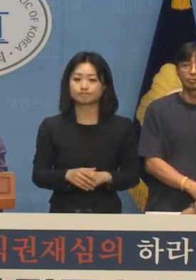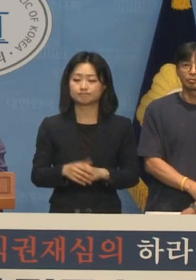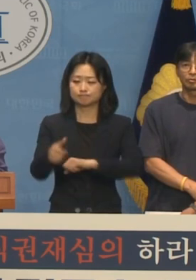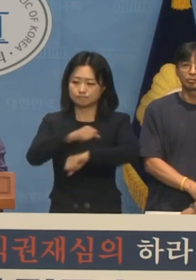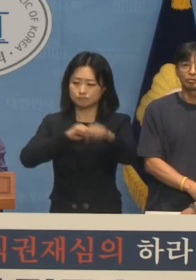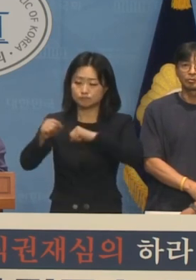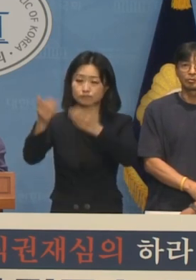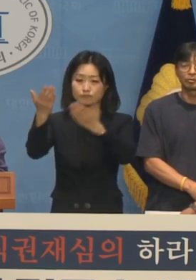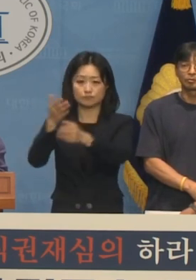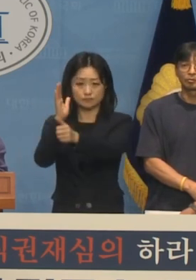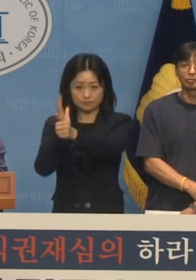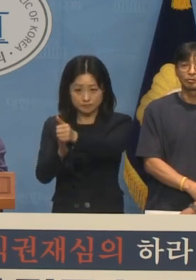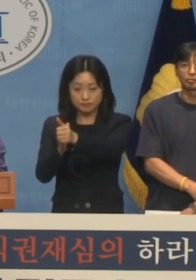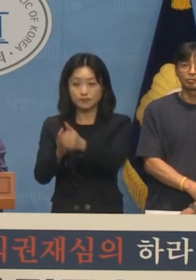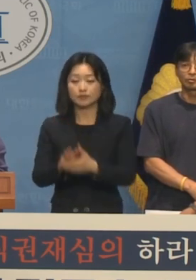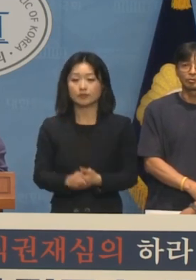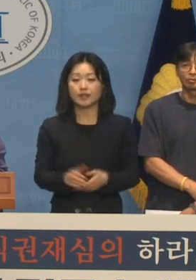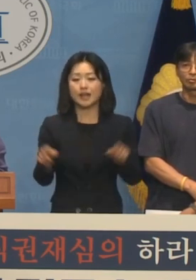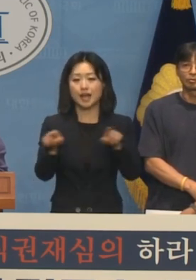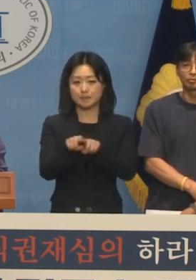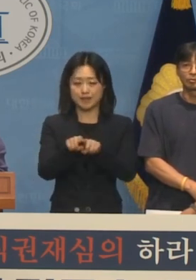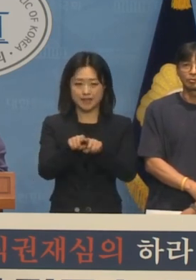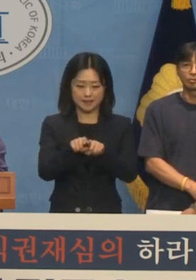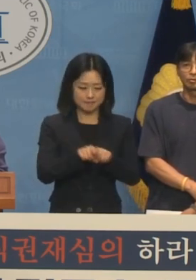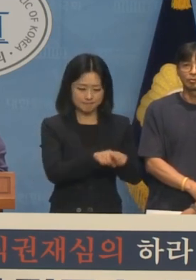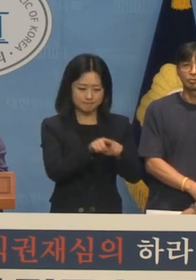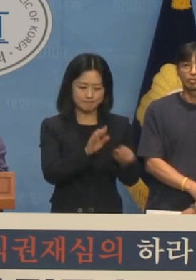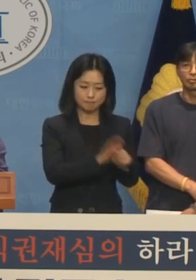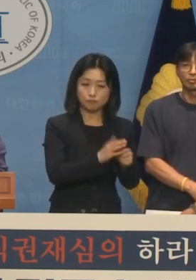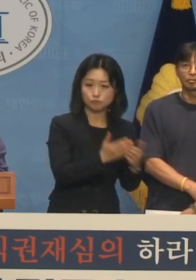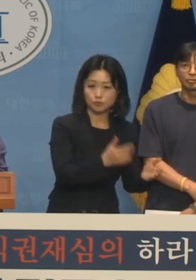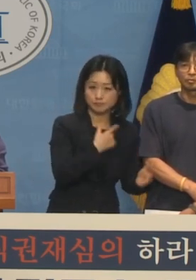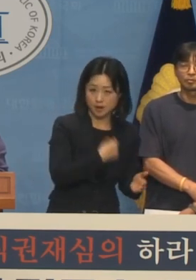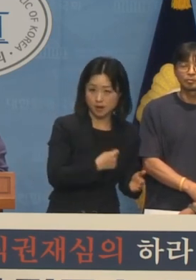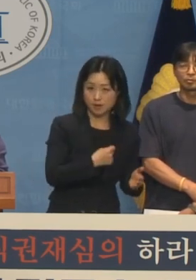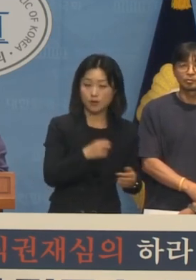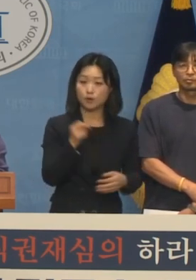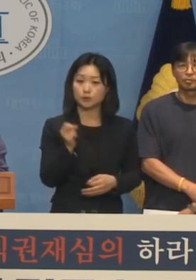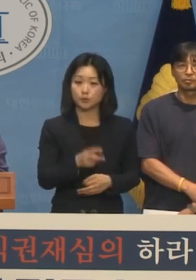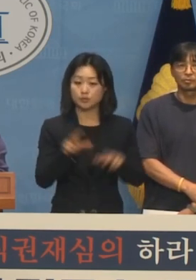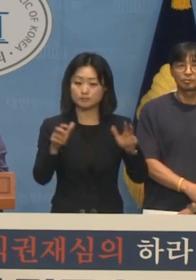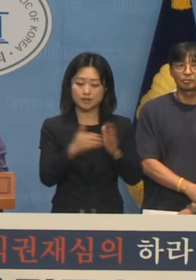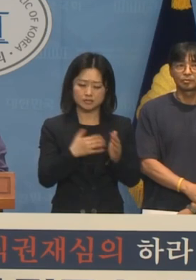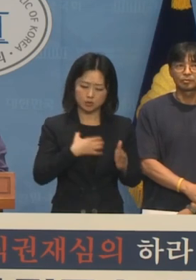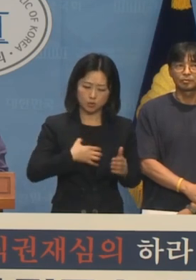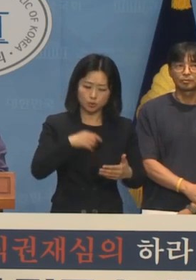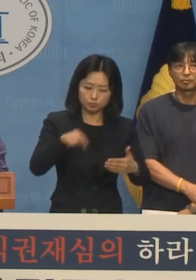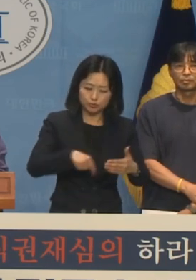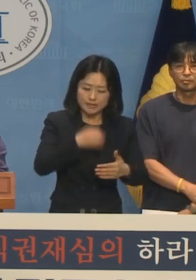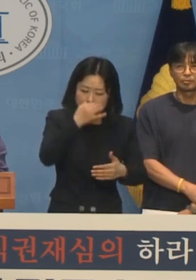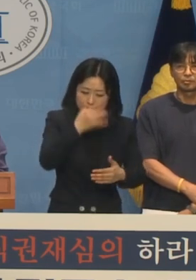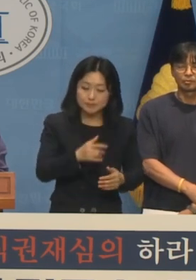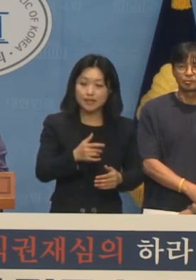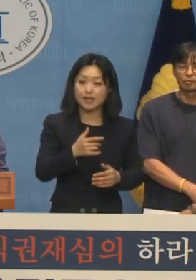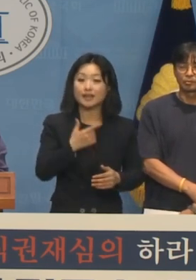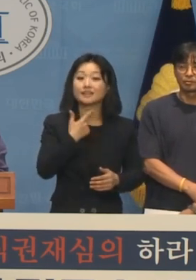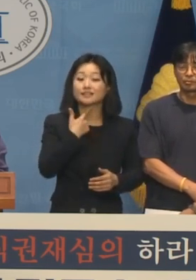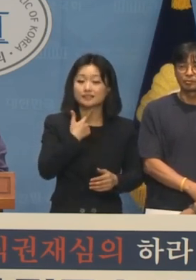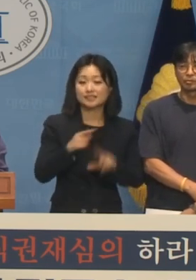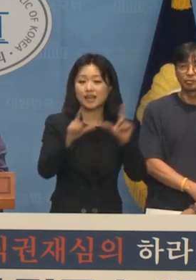할 것입니다. 끝까지 함께 하겠습니다. 그리고 그동안 고통 속에서 힘겹게